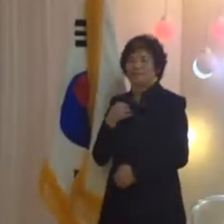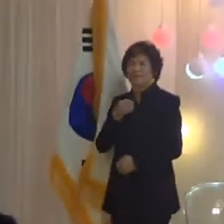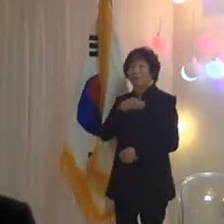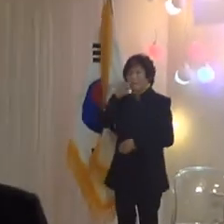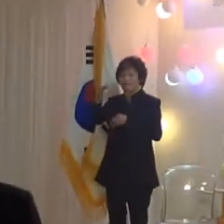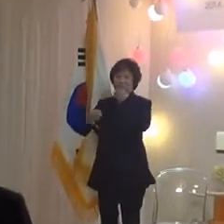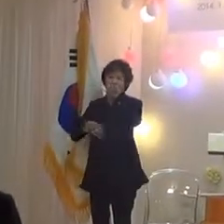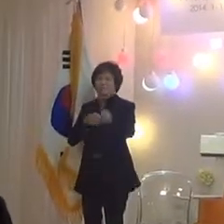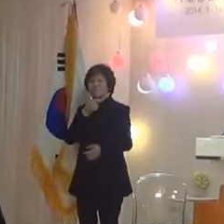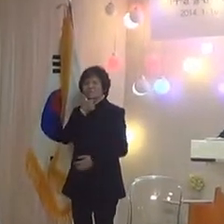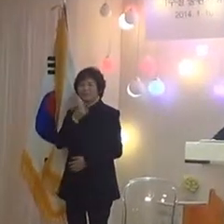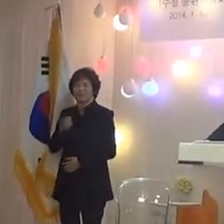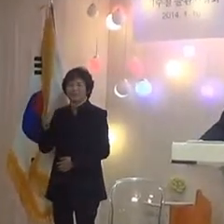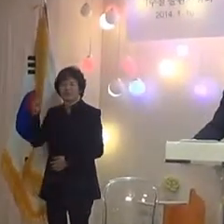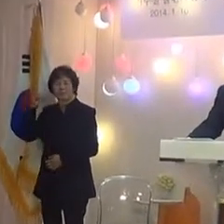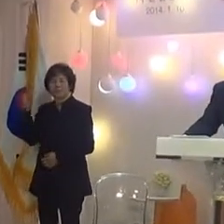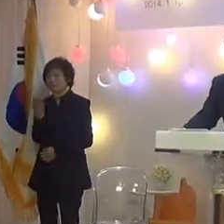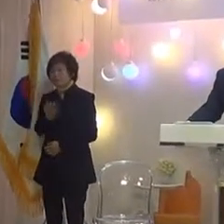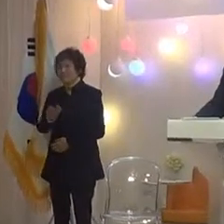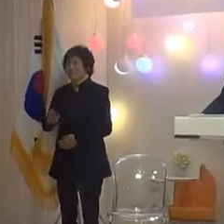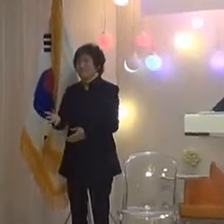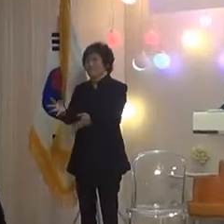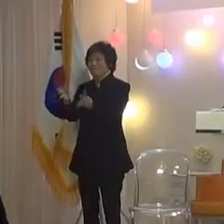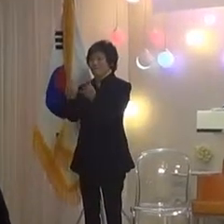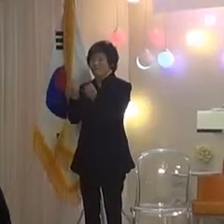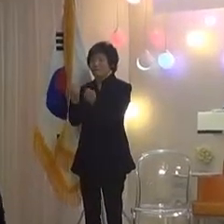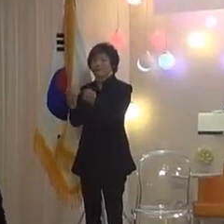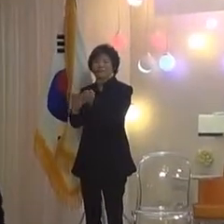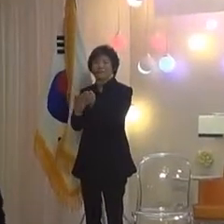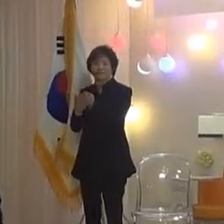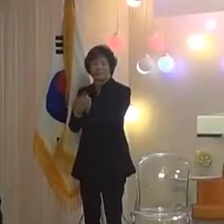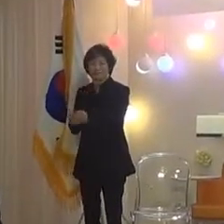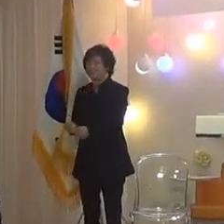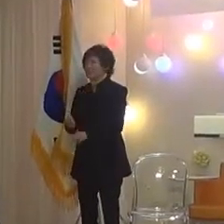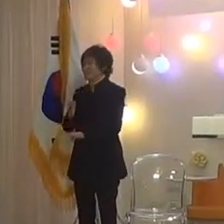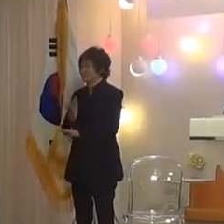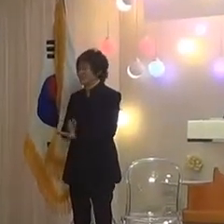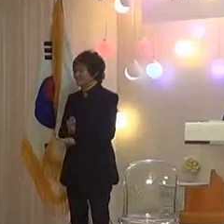그런가요? 많이 도와주실 거죠? 네.